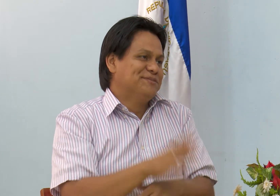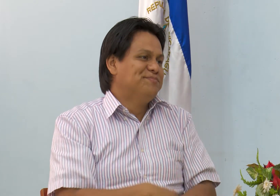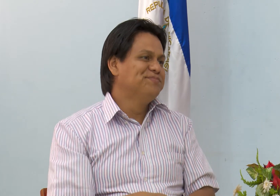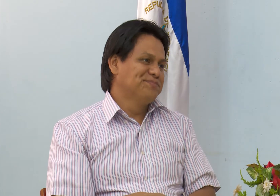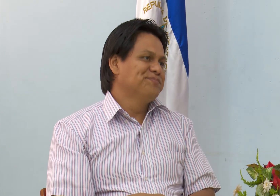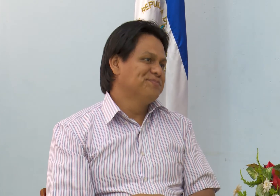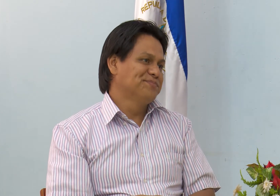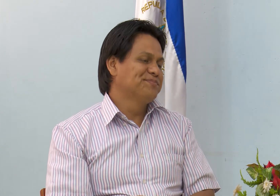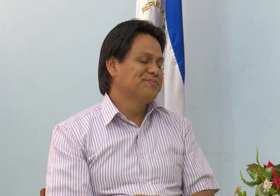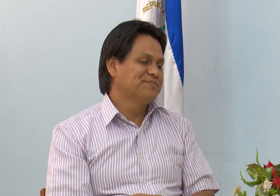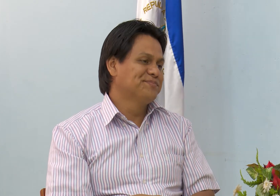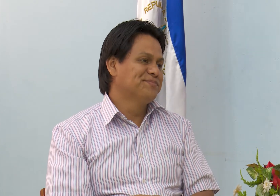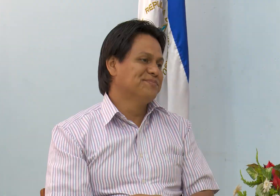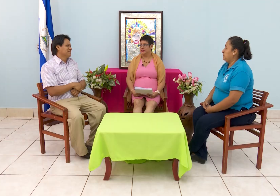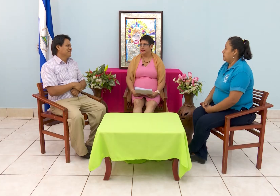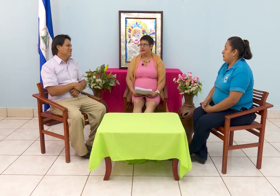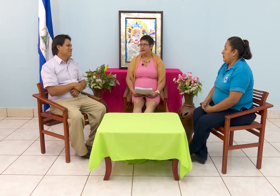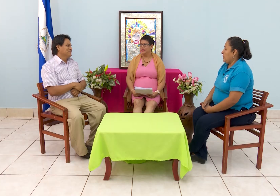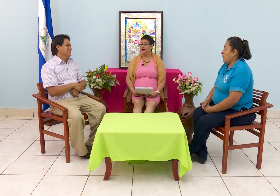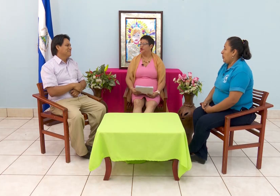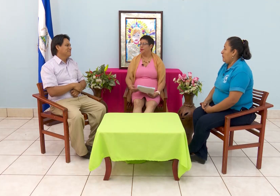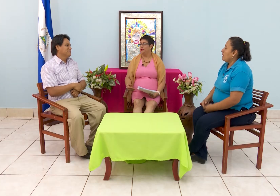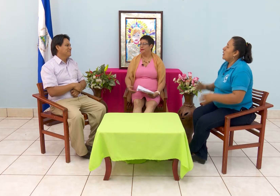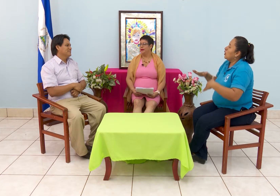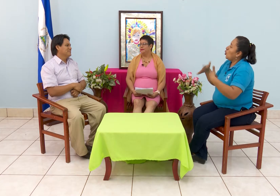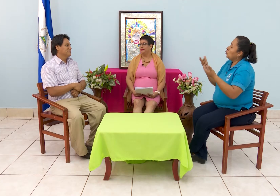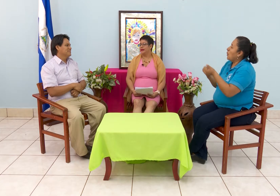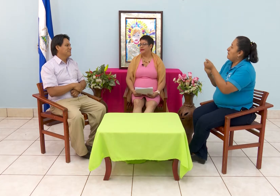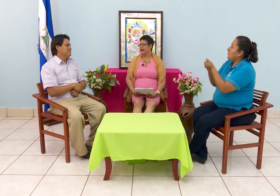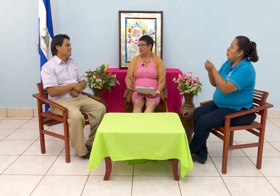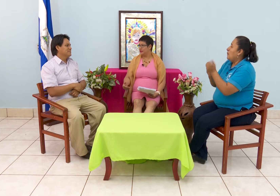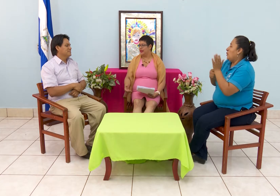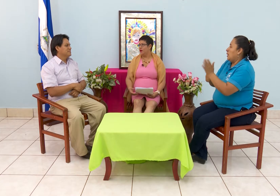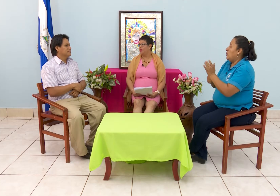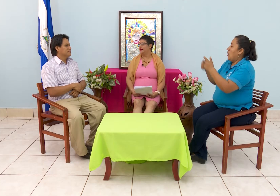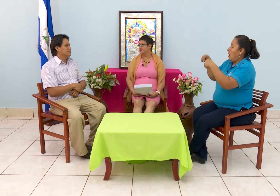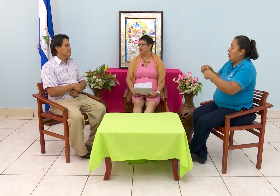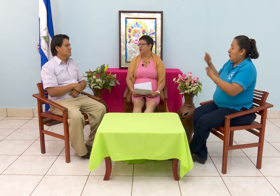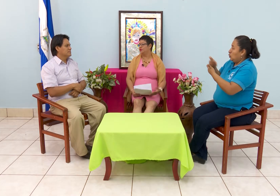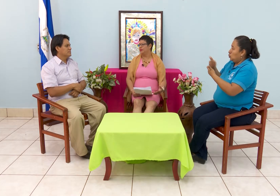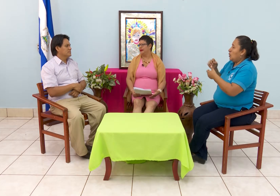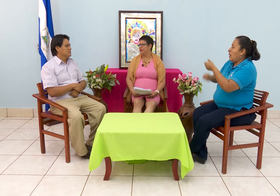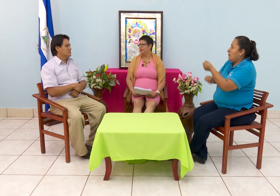Ese apoyo para nosotros es importante. ¿Y qué otro apoyo también para llegar a donde estás ahora has recibido en tu familia, por ejemplo?